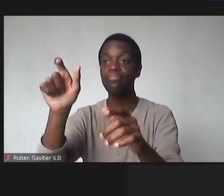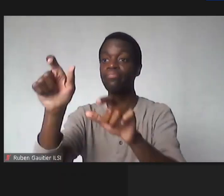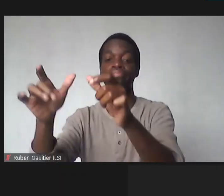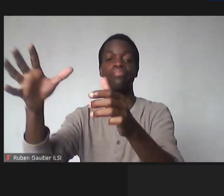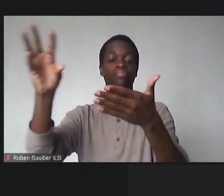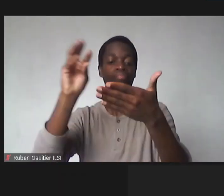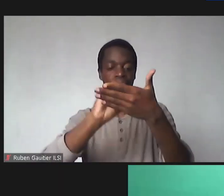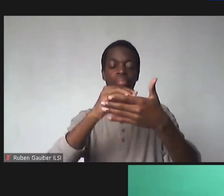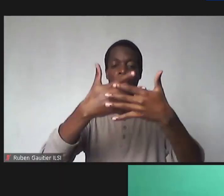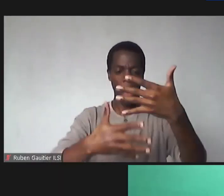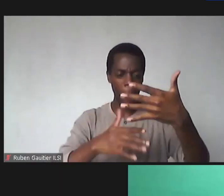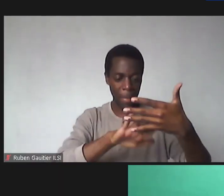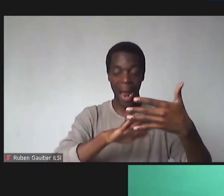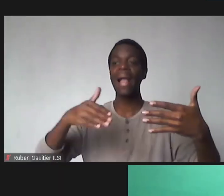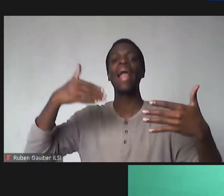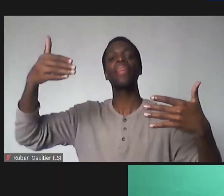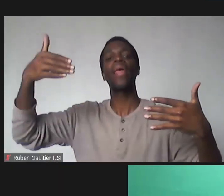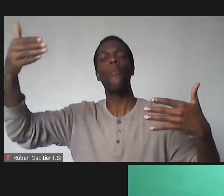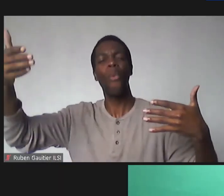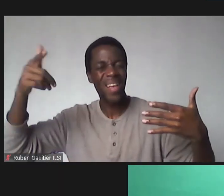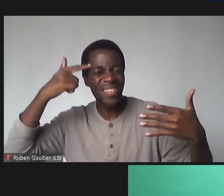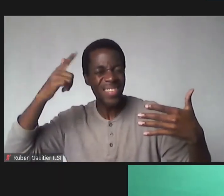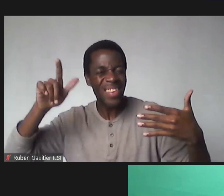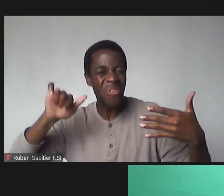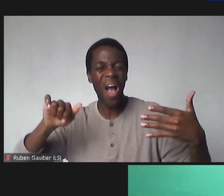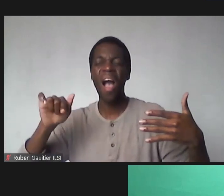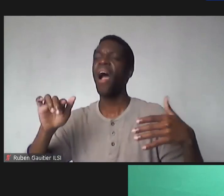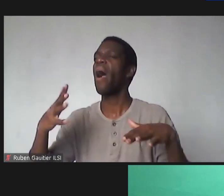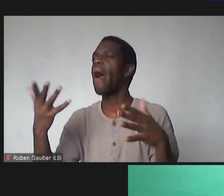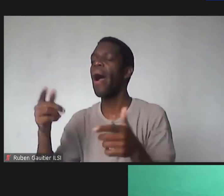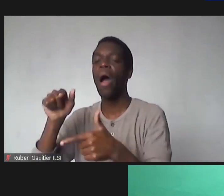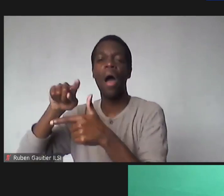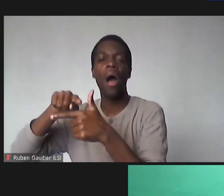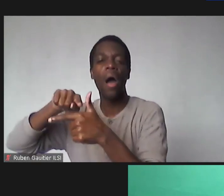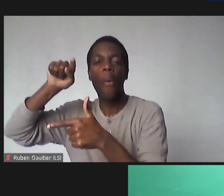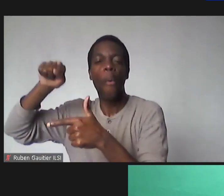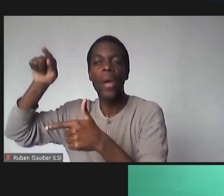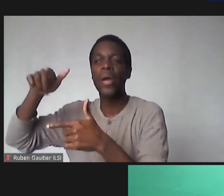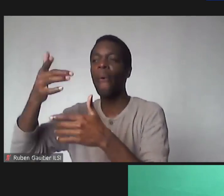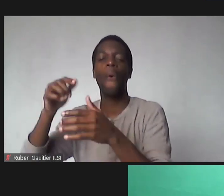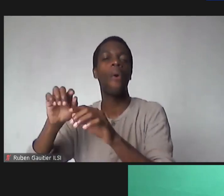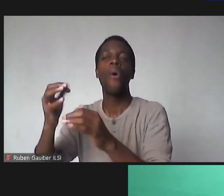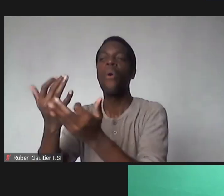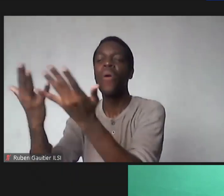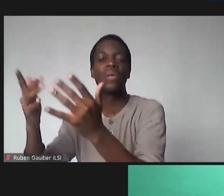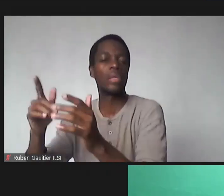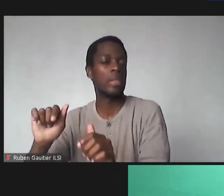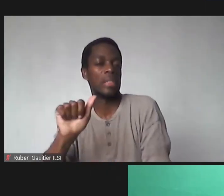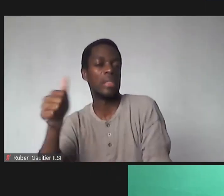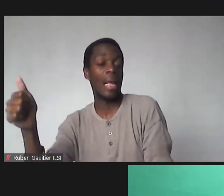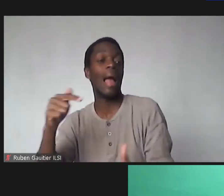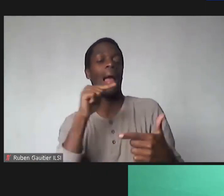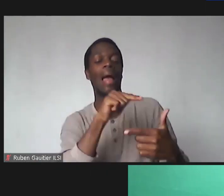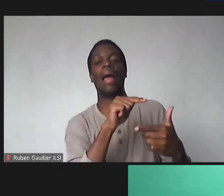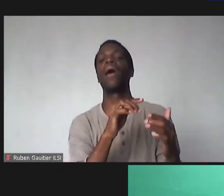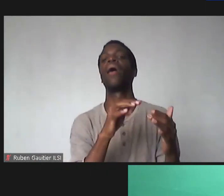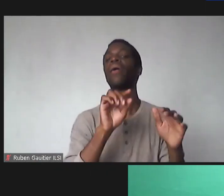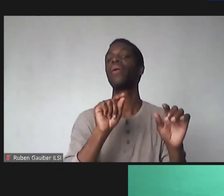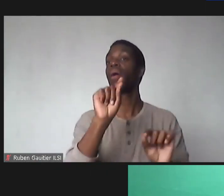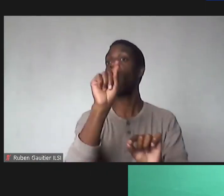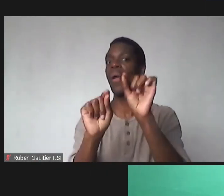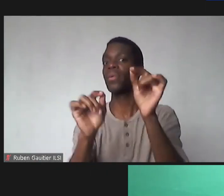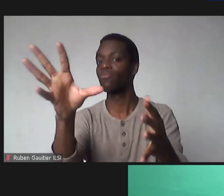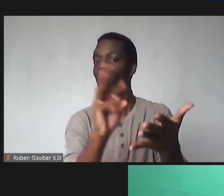encuestas, así que hay una sugestión, si, claro, si el país tiene condiciones de hacerlo, que después del censo se puede hacer